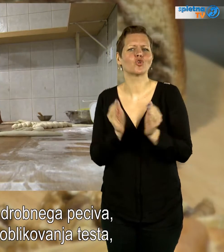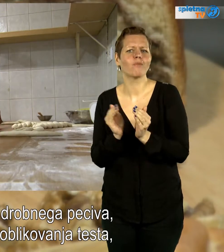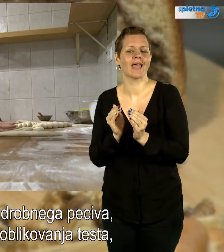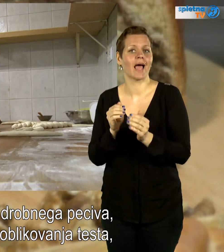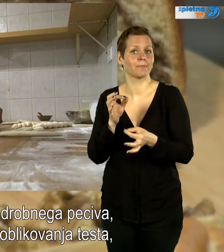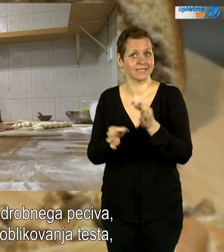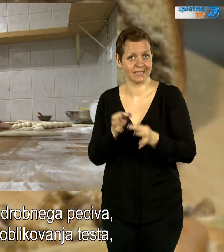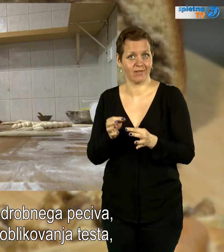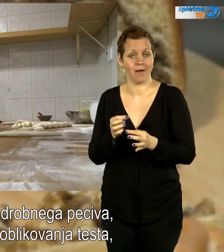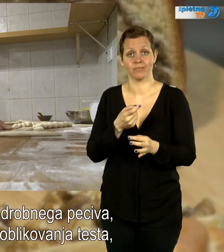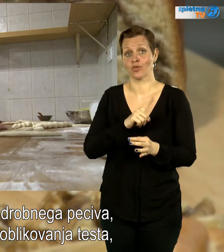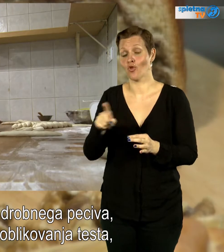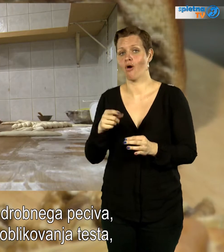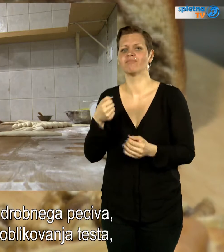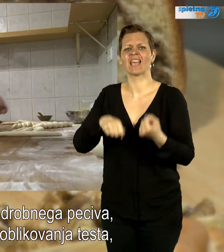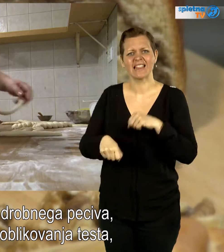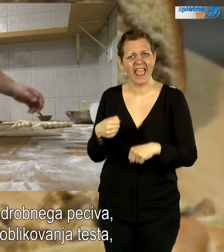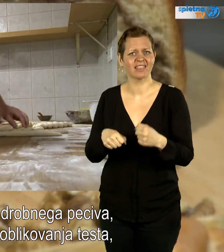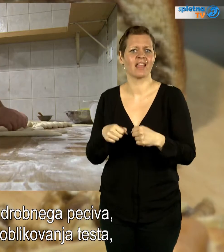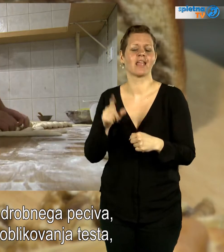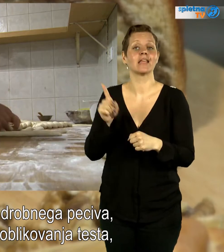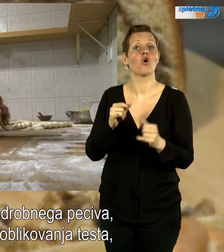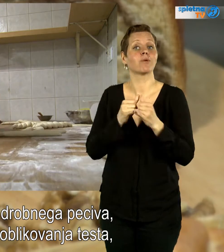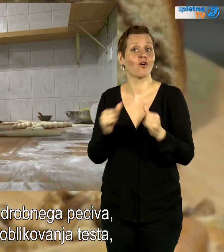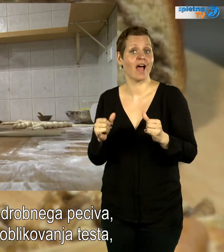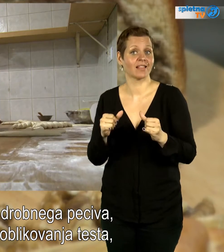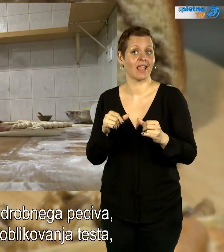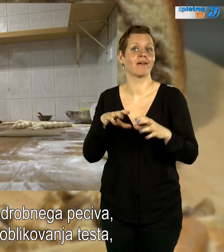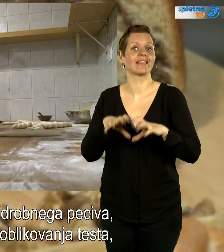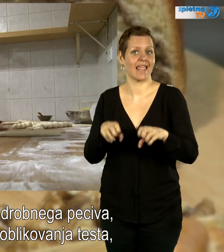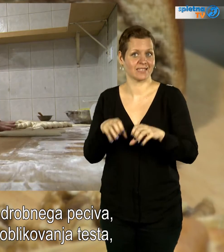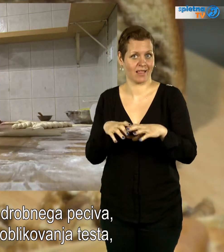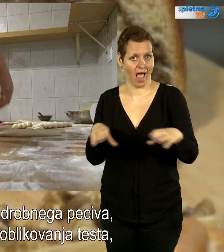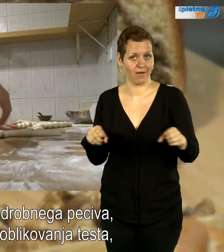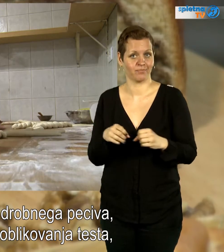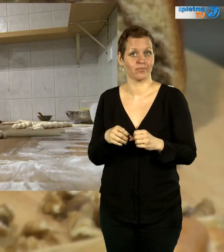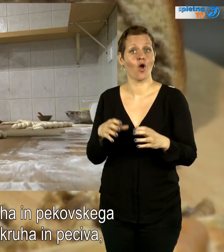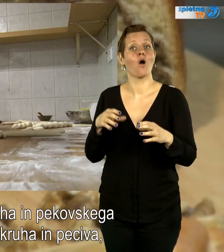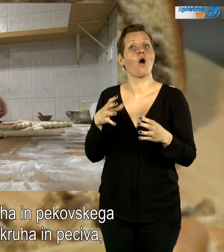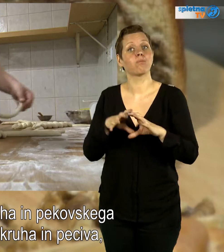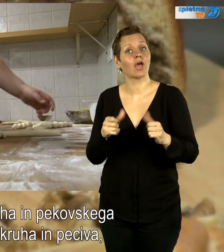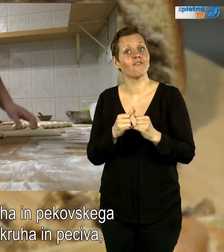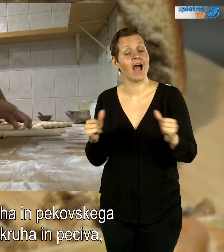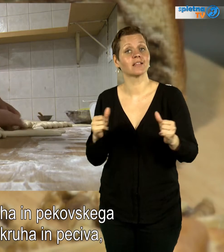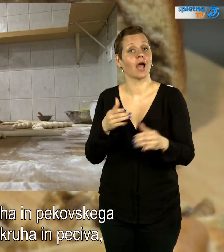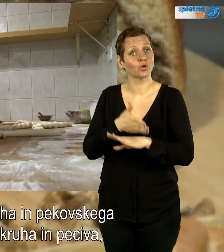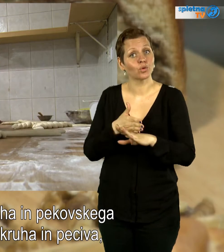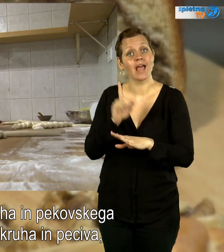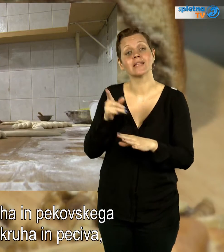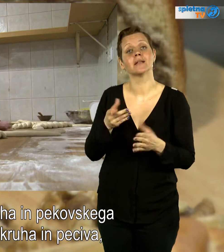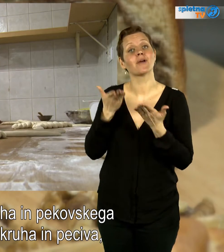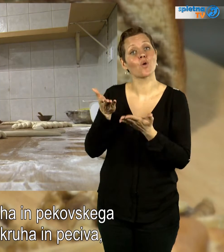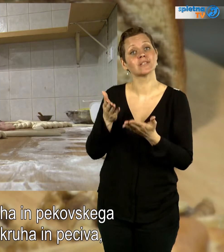testa, oblikovanja kruha in pekovskega peciva, peke kruha in peciva, skladiščenja in pakiranja izdelkov ter